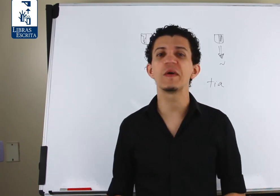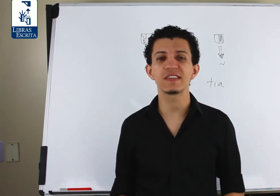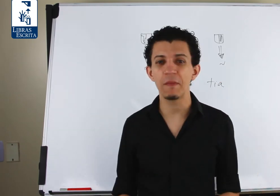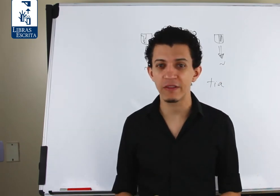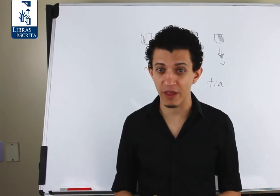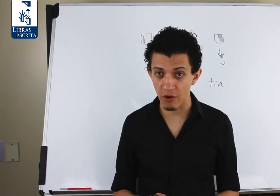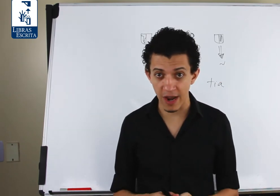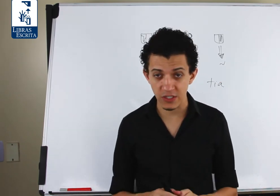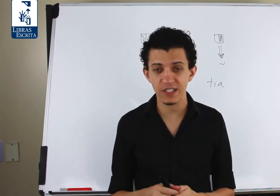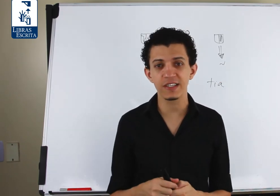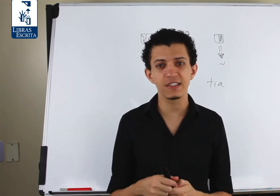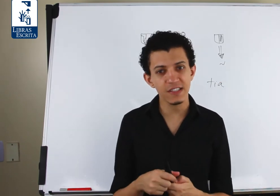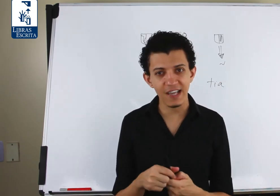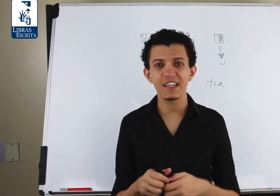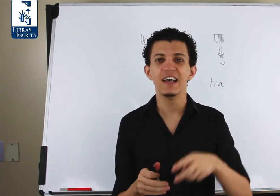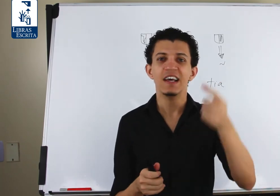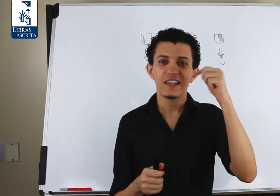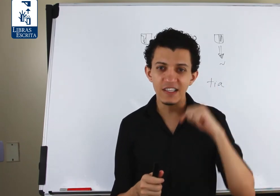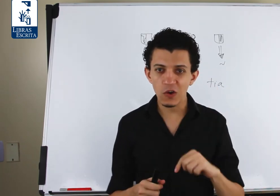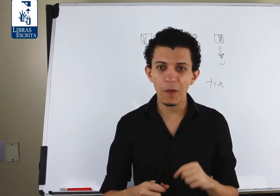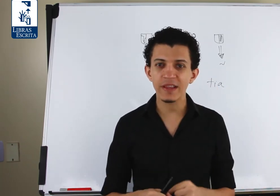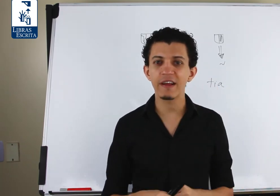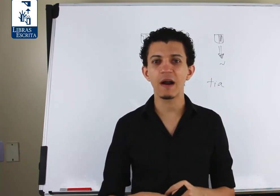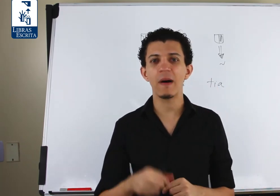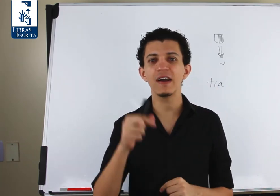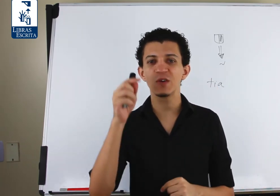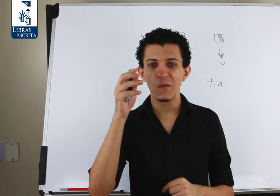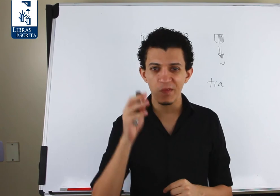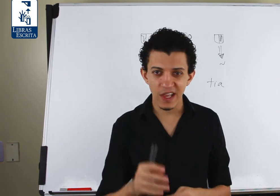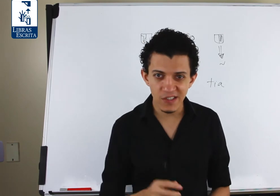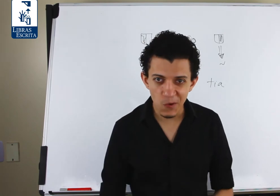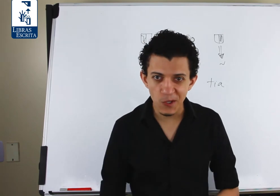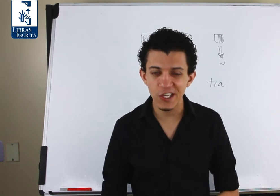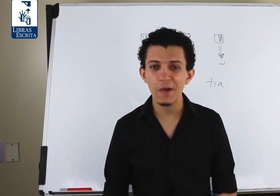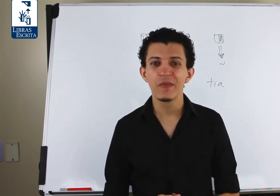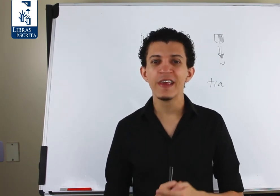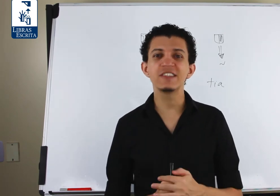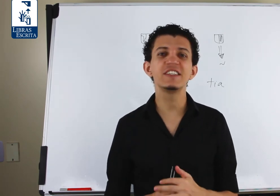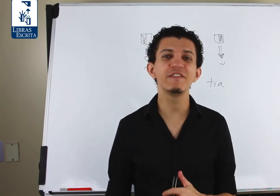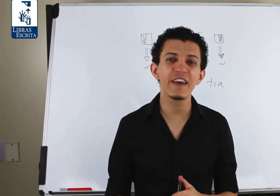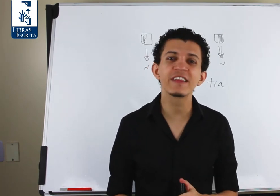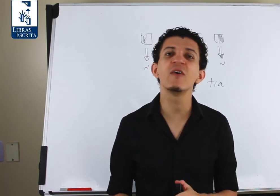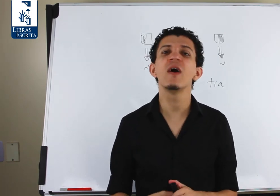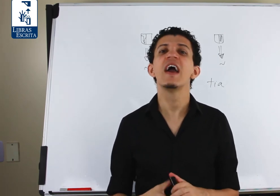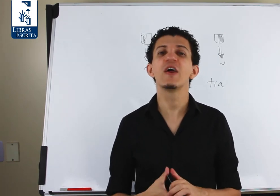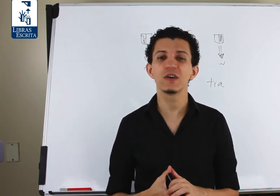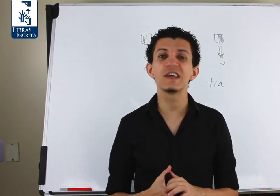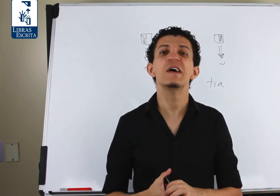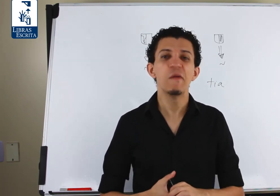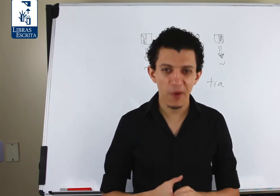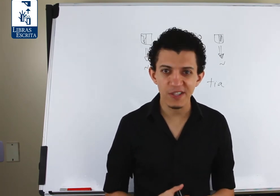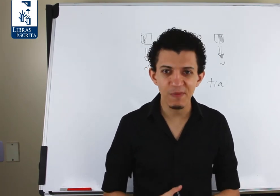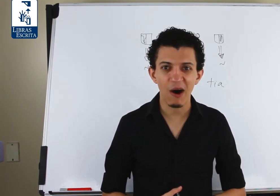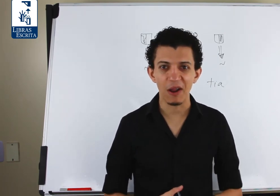pensamento com relação à escrita de sinais, deixe seu comentário aqui abaixo, deixe seu curtir, e a gente se vê então em nossa próxima aula.